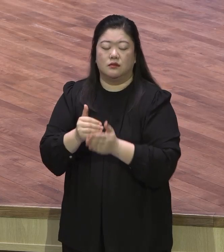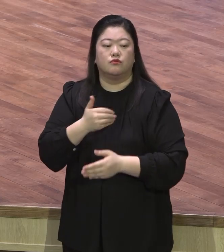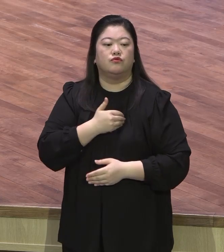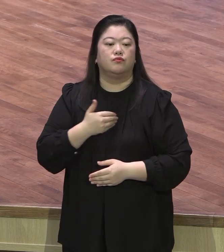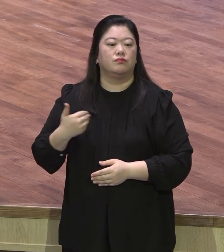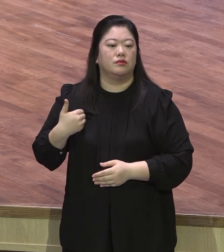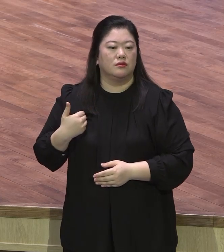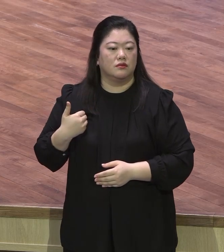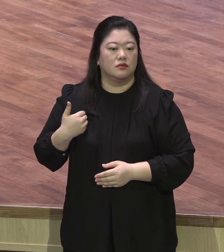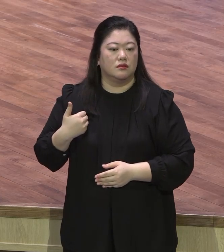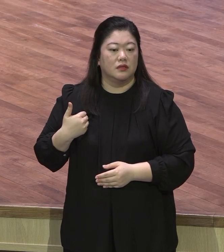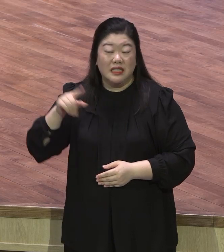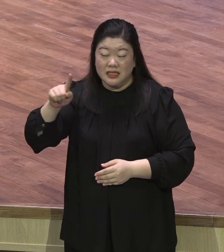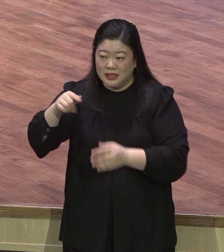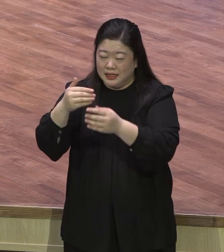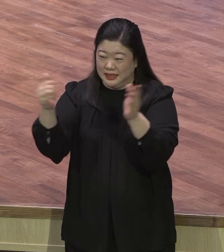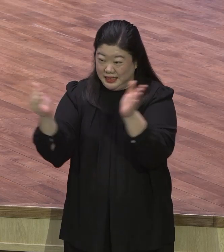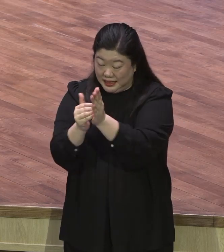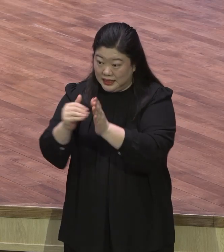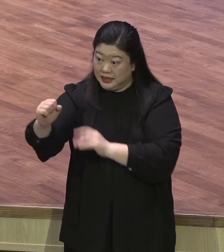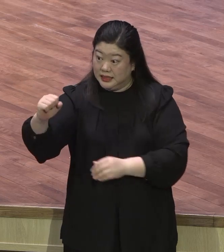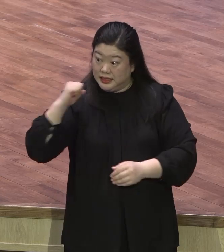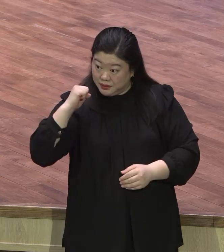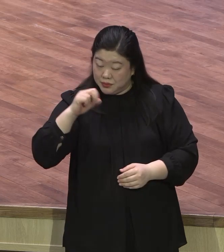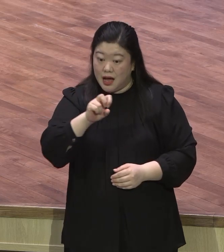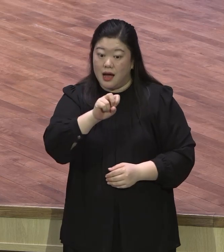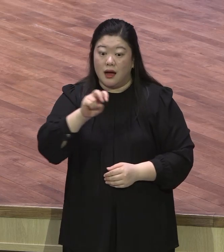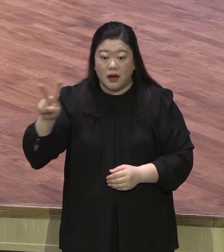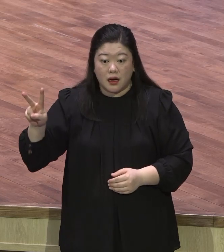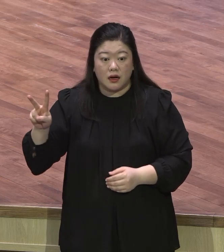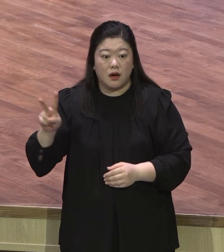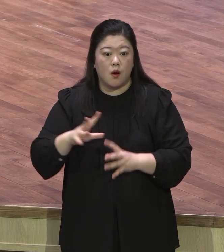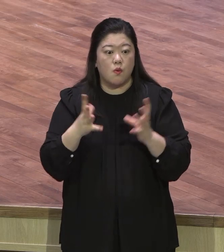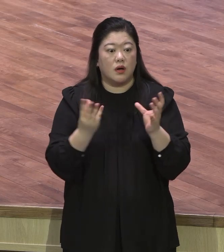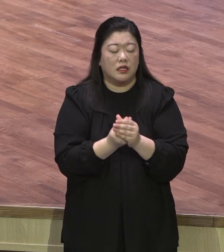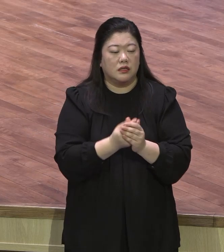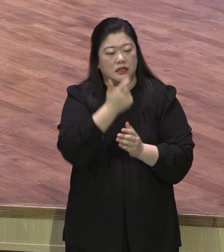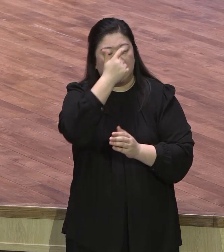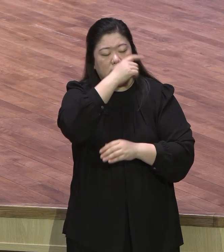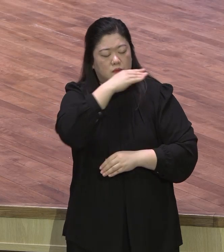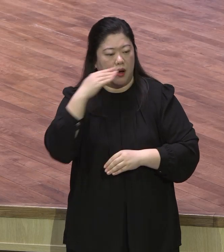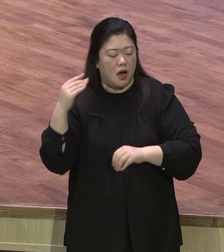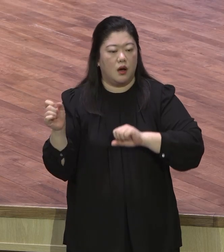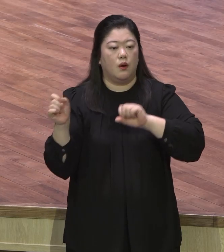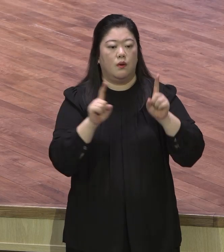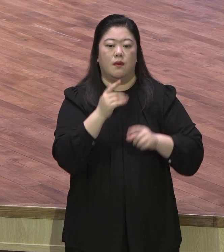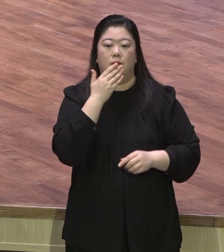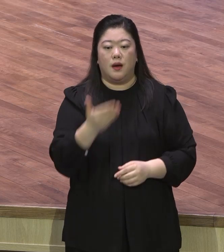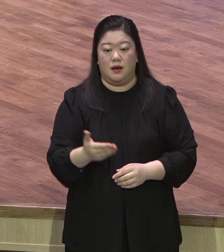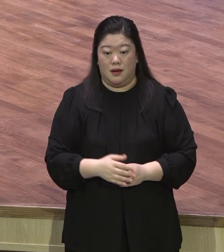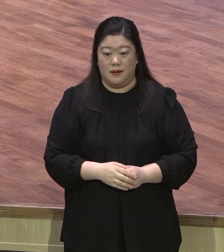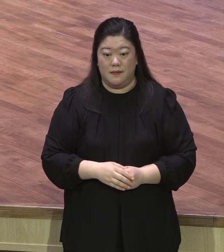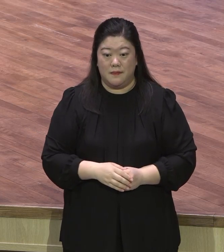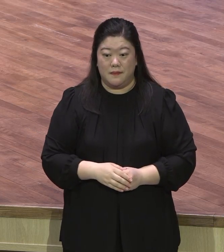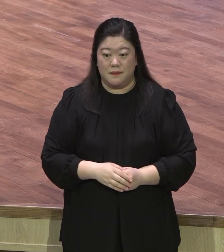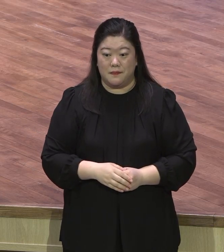영적인 파워를 가지는 발판 플랫폼이 뭐냐 바로 기도예요